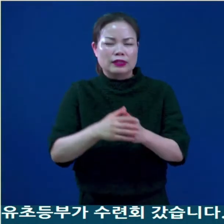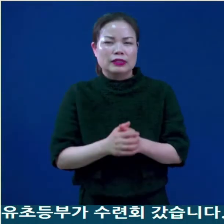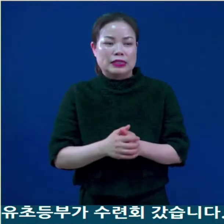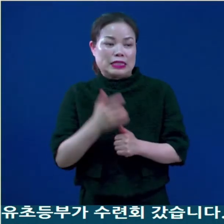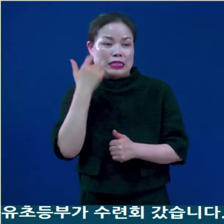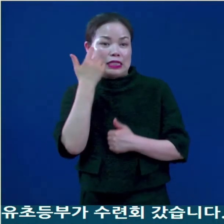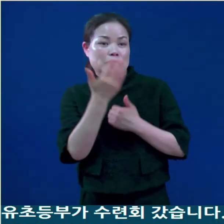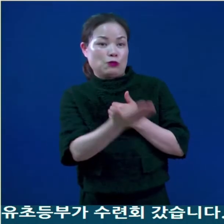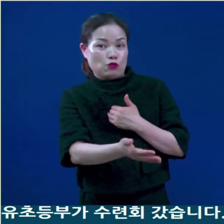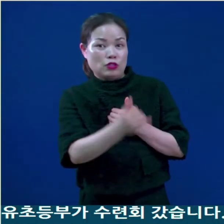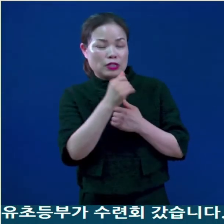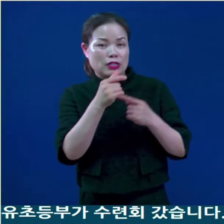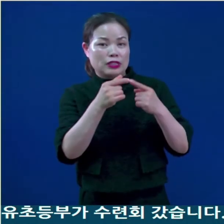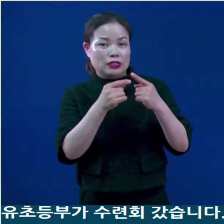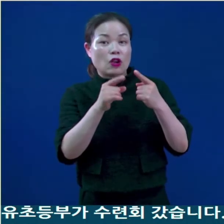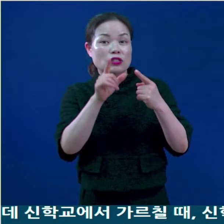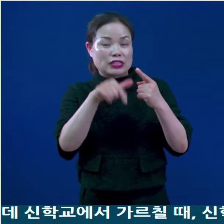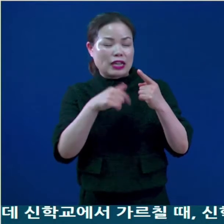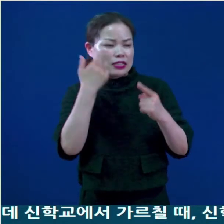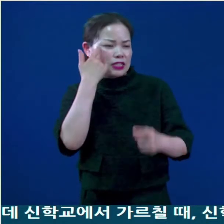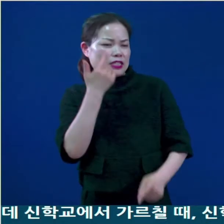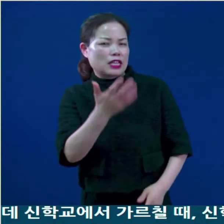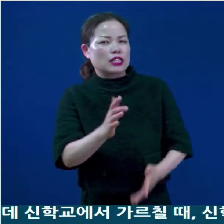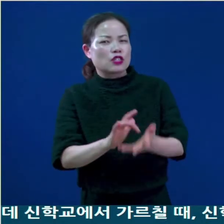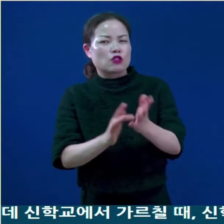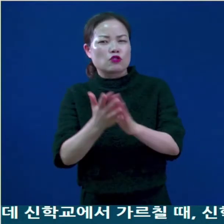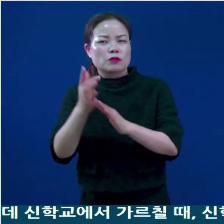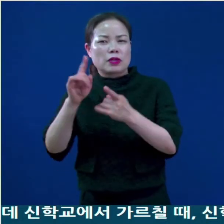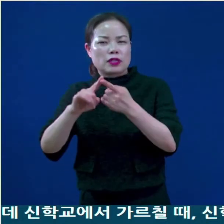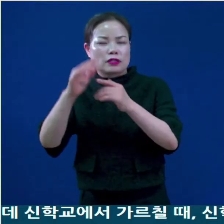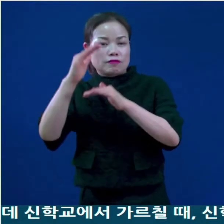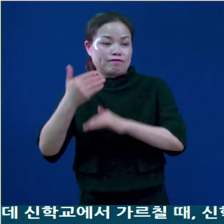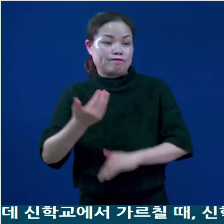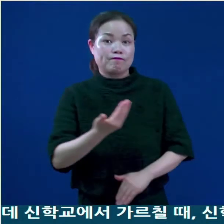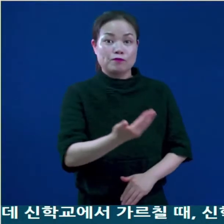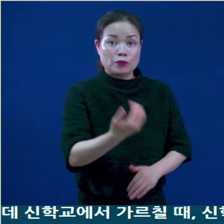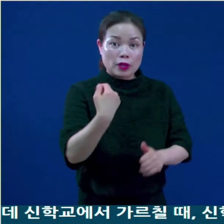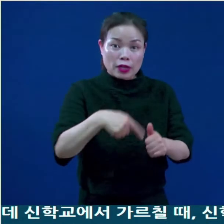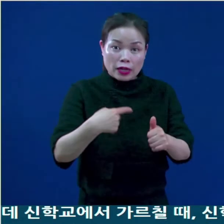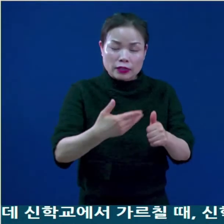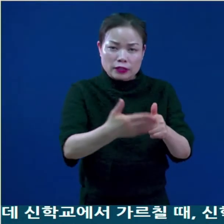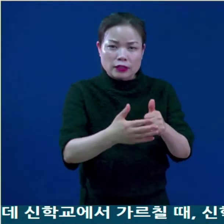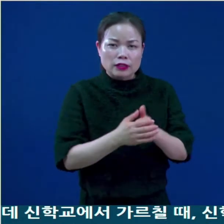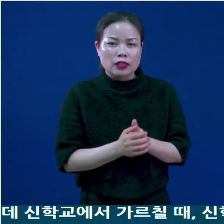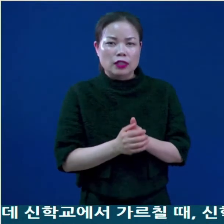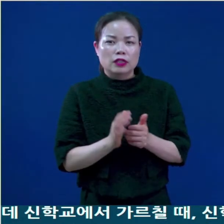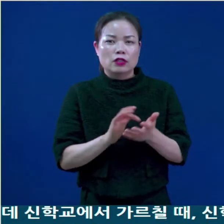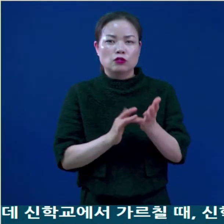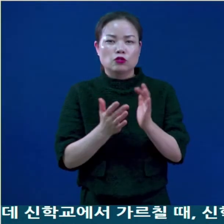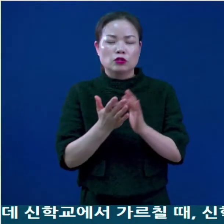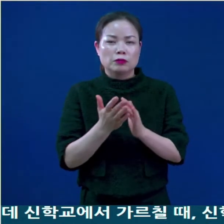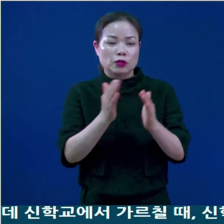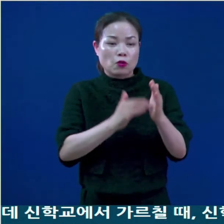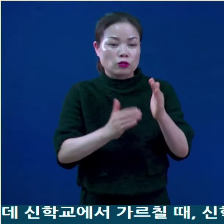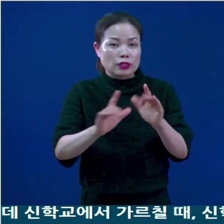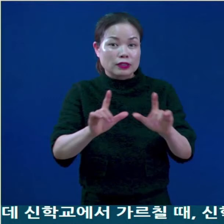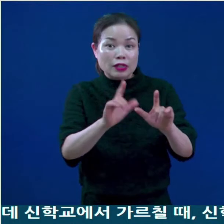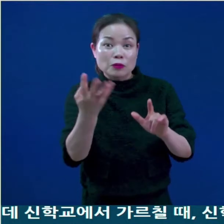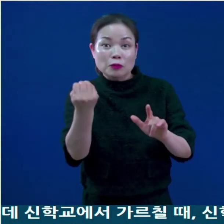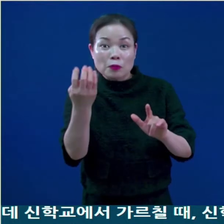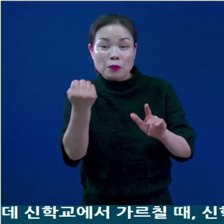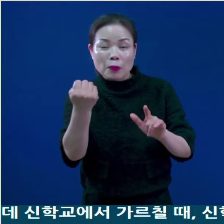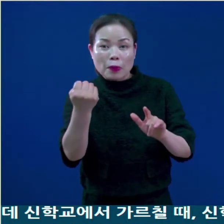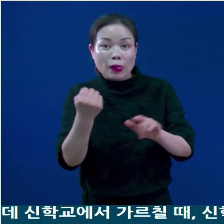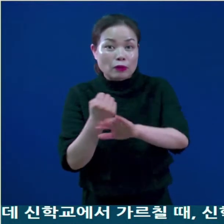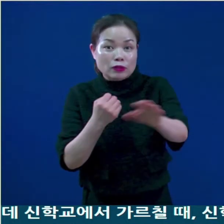질문하는 질문이 있어요. 첫 시간에 질문하는 건데 예수님 가르치면서 예수님이 공생애를 몇 년 사셨죠? 그럼 다 대답해요.